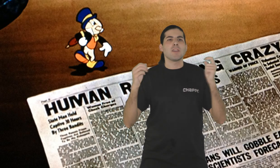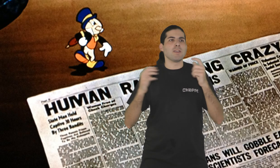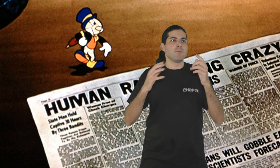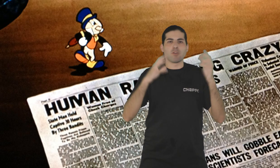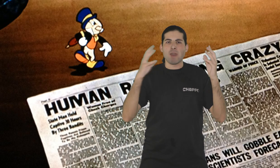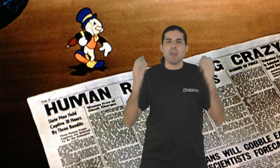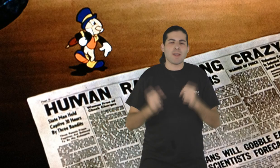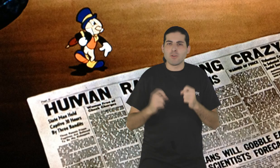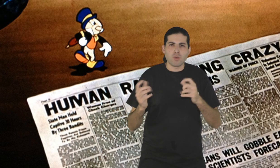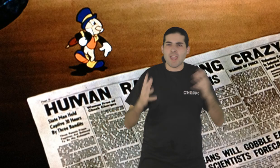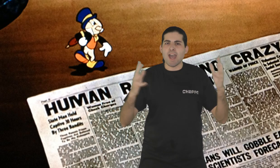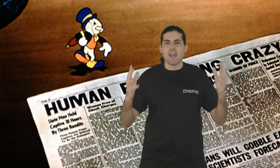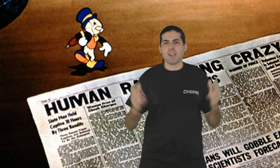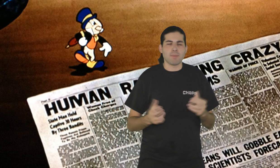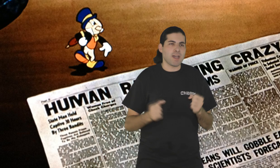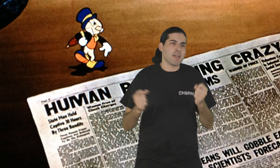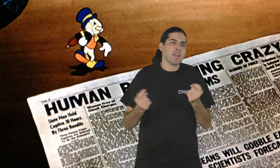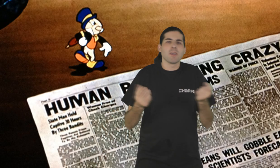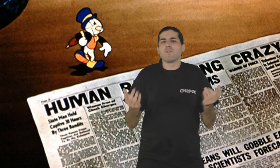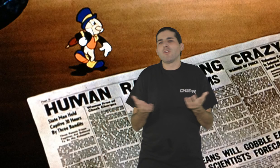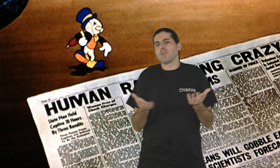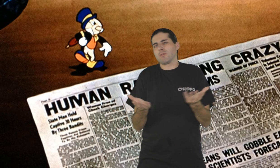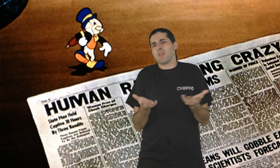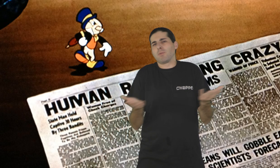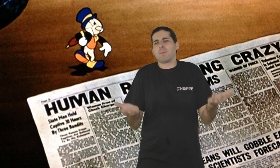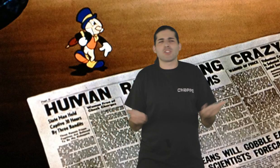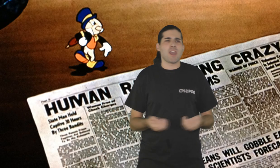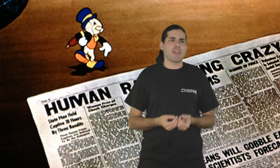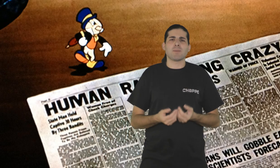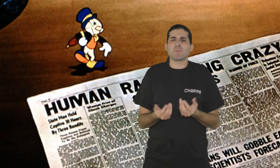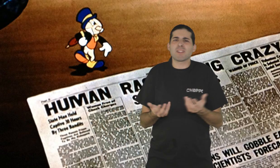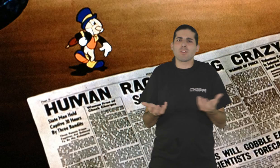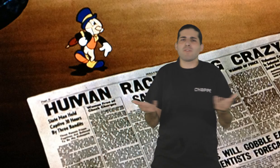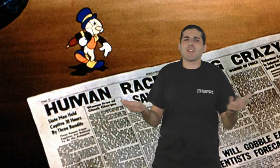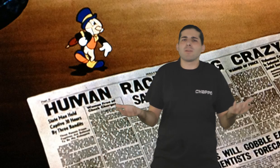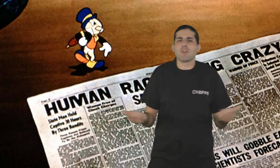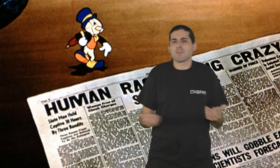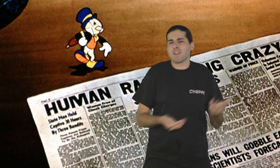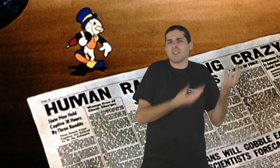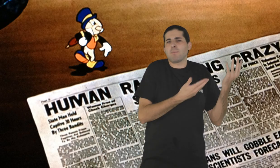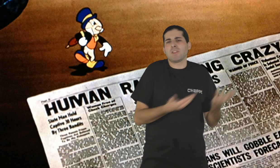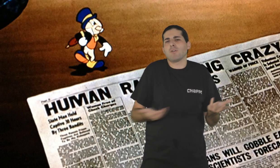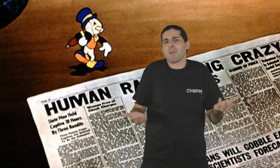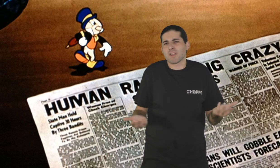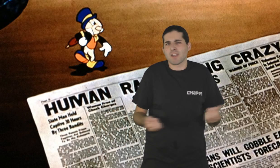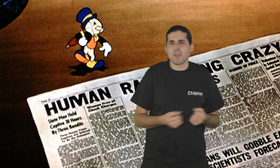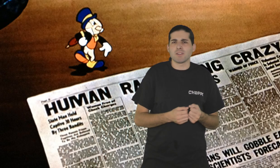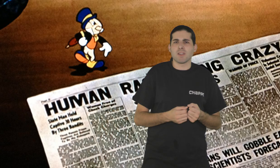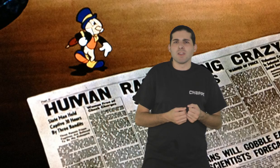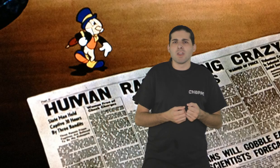e il problema del nucleare, ma in fondo che problema c'è? Stiamo aspettando la fine del mondo dai tempi di